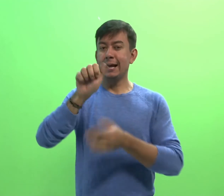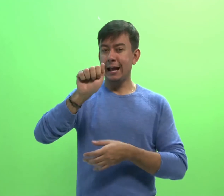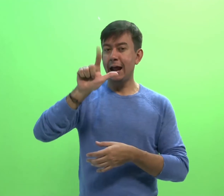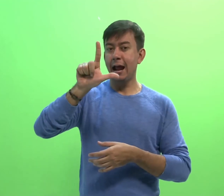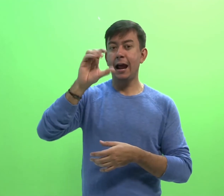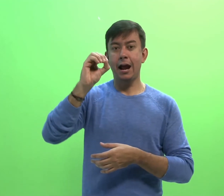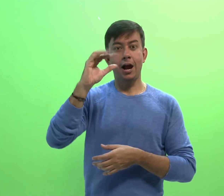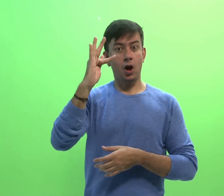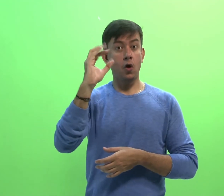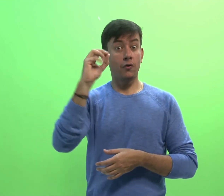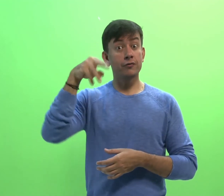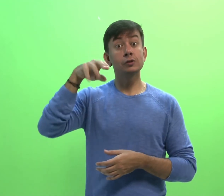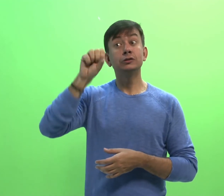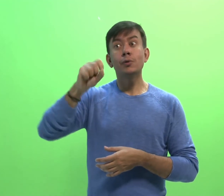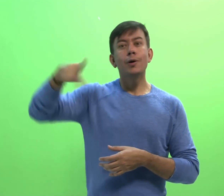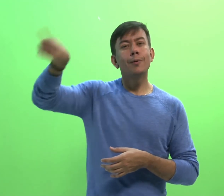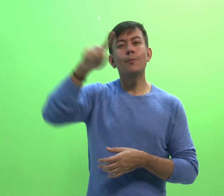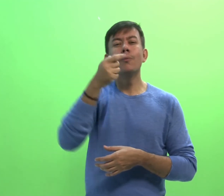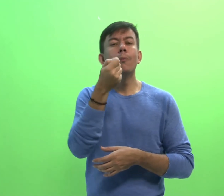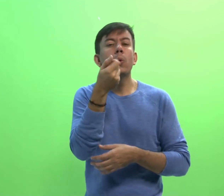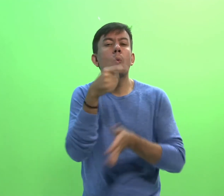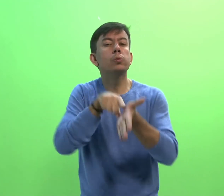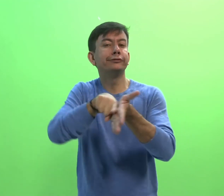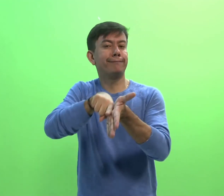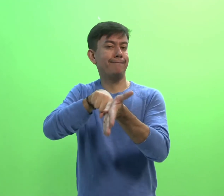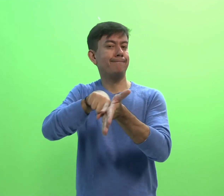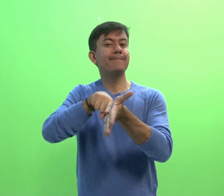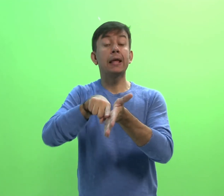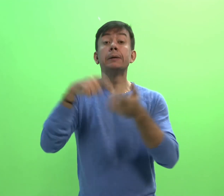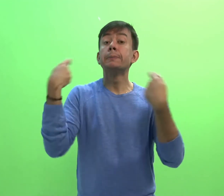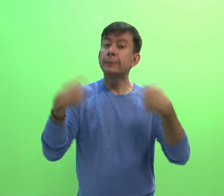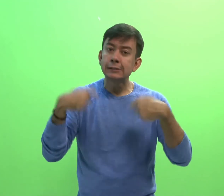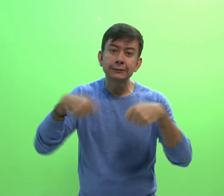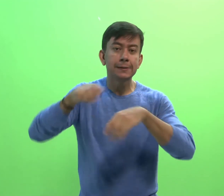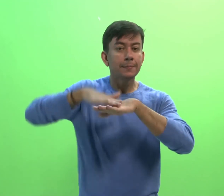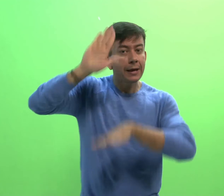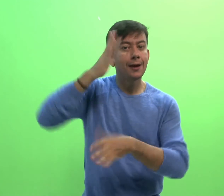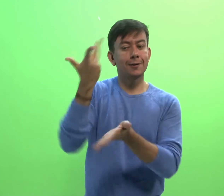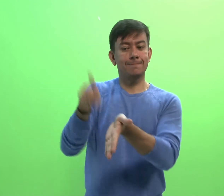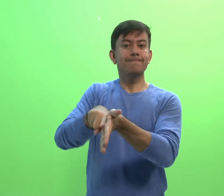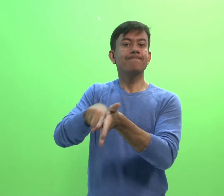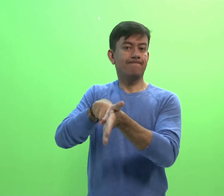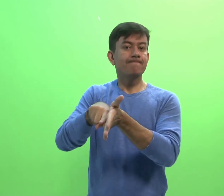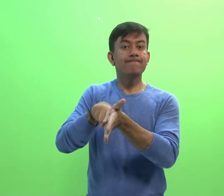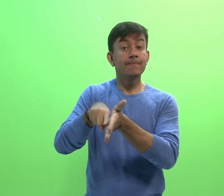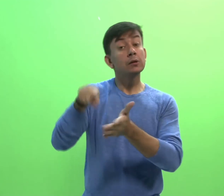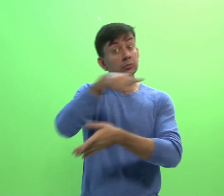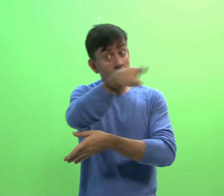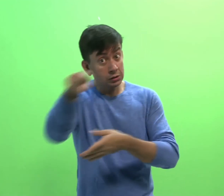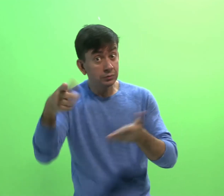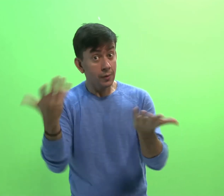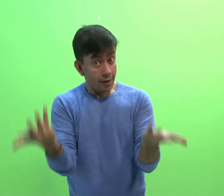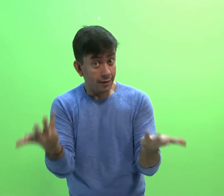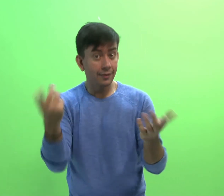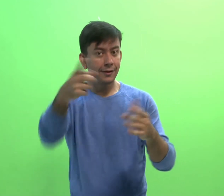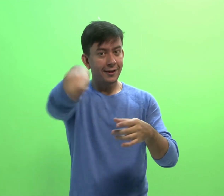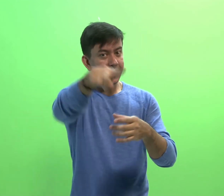Mas quanto à pesquisa dos alofones, são pouquíssimas pesquisas. Então é importante que as pesquisas